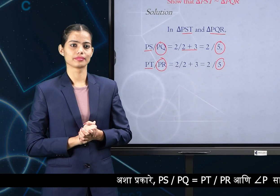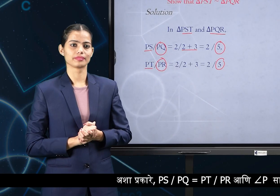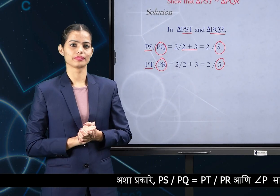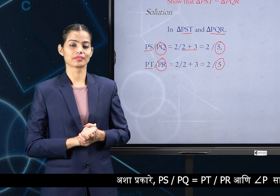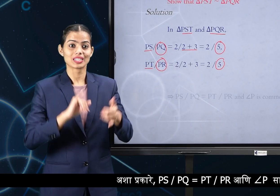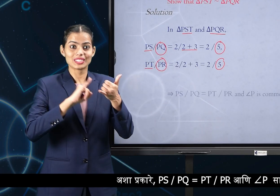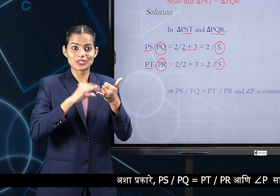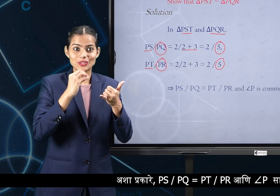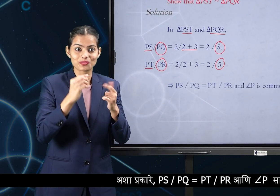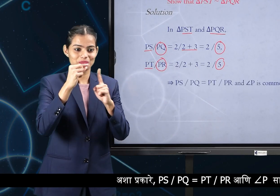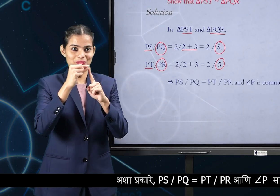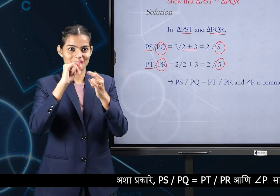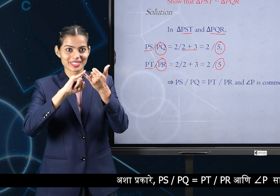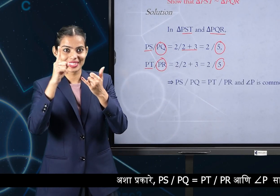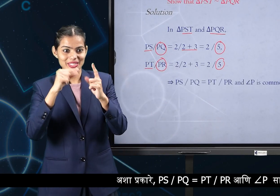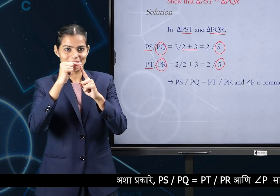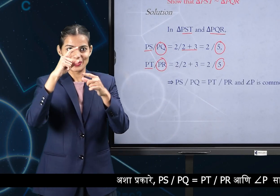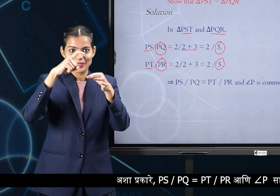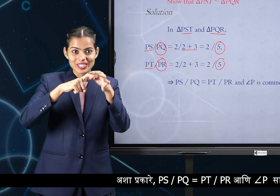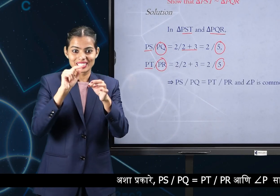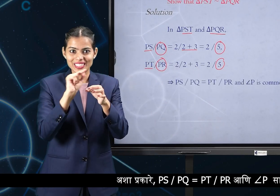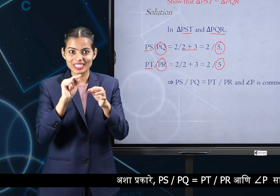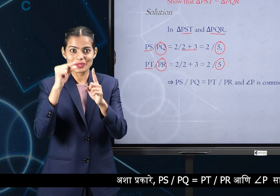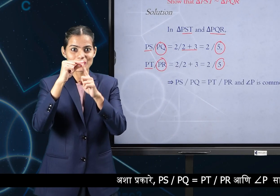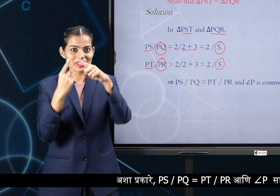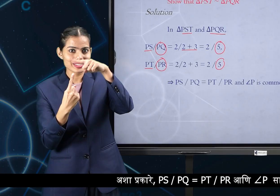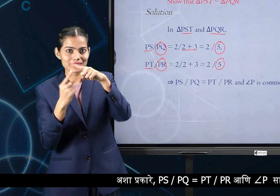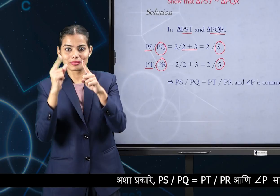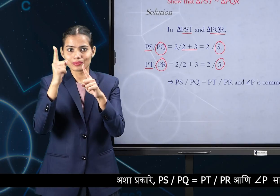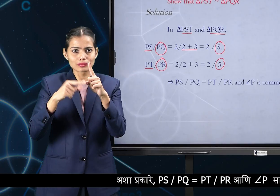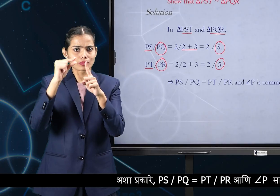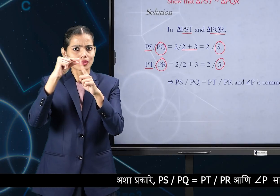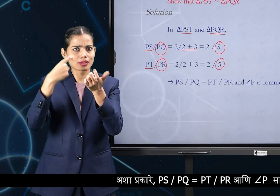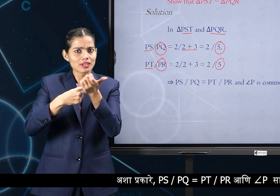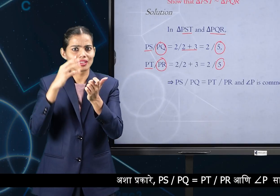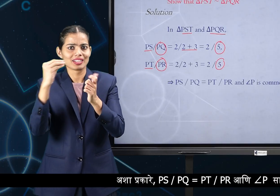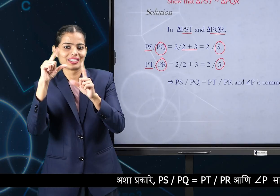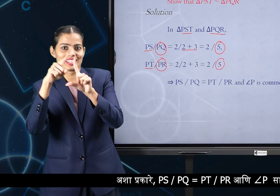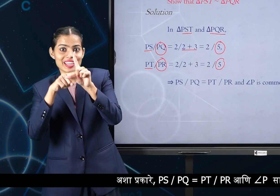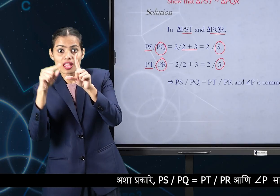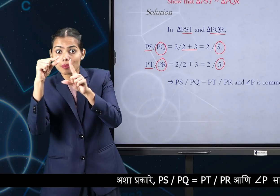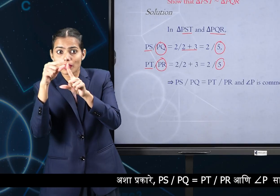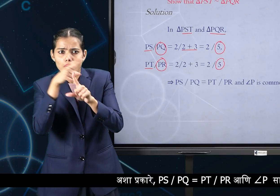अशा प्रकारे PS by PQ is equal to PT by PR आणि अँगल P सामान्य